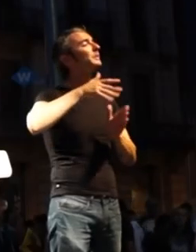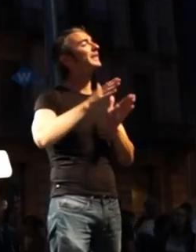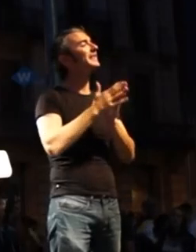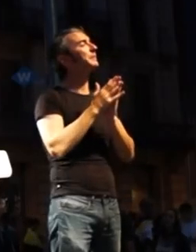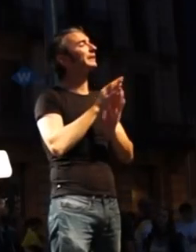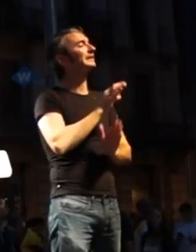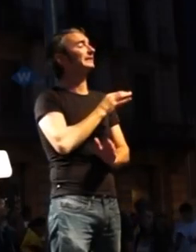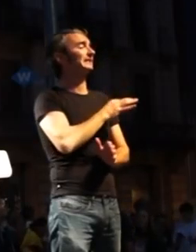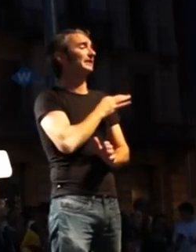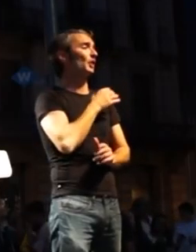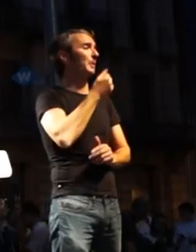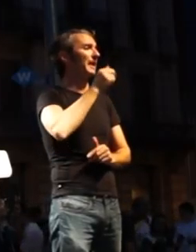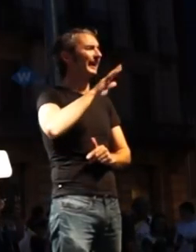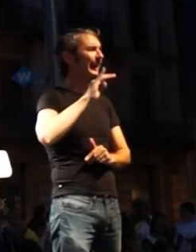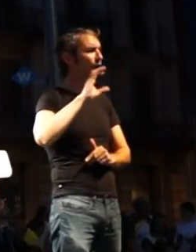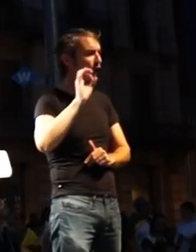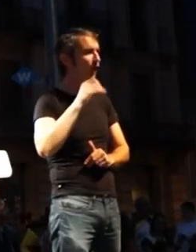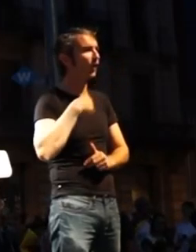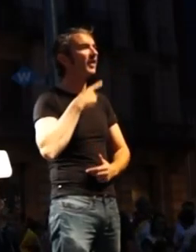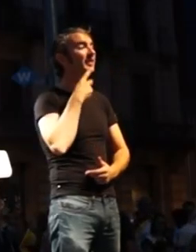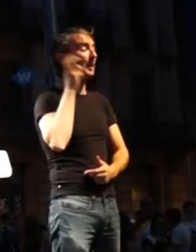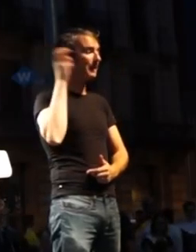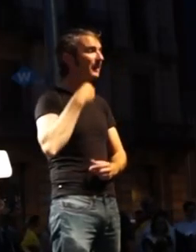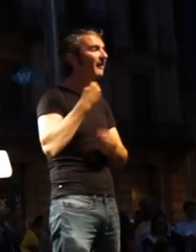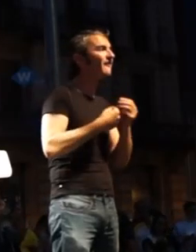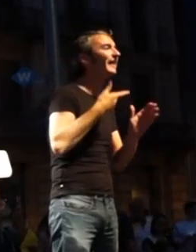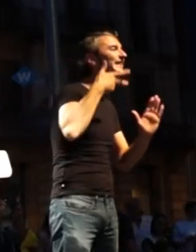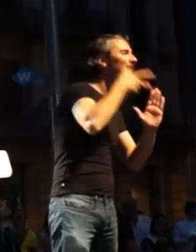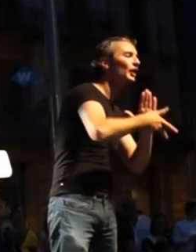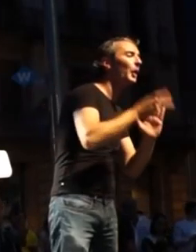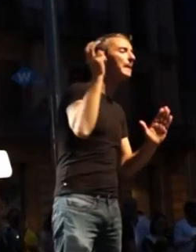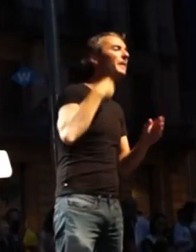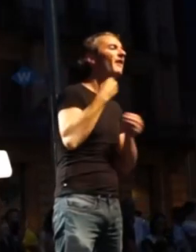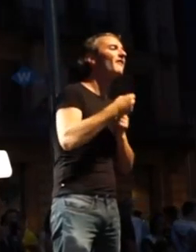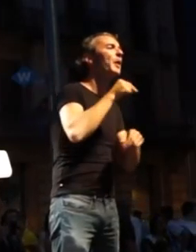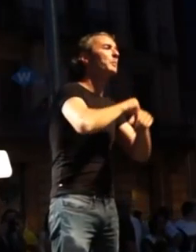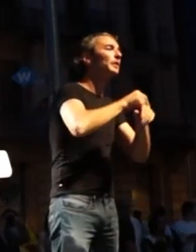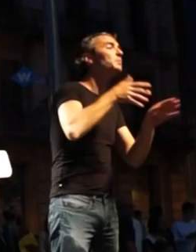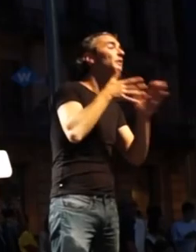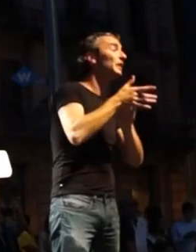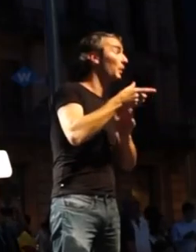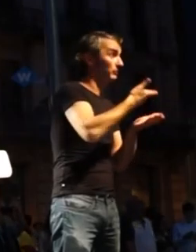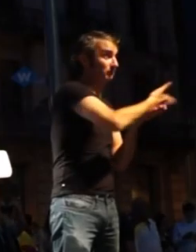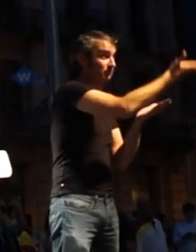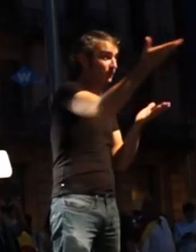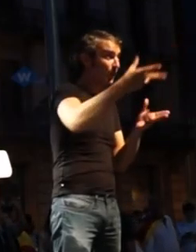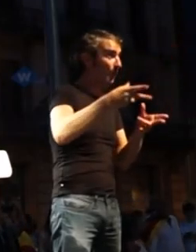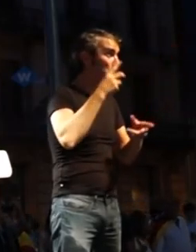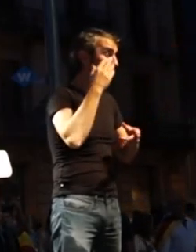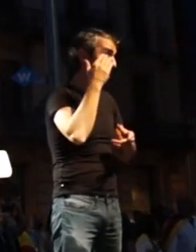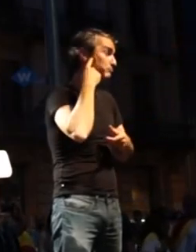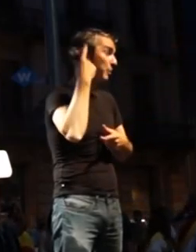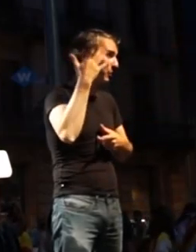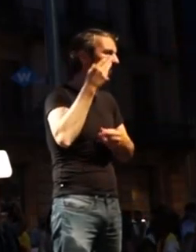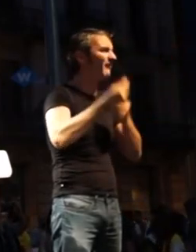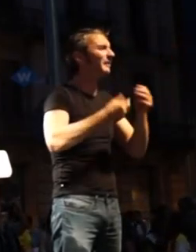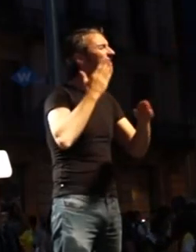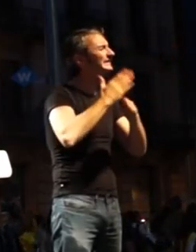Santiago Albarrico, que deia que no hem vingut aquí a fer història, sinó que hem vingut a fer política, perquè les classes populars el que han fet sempre és política.